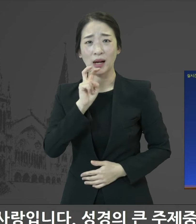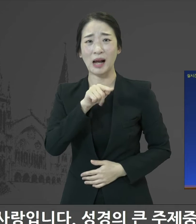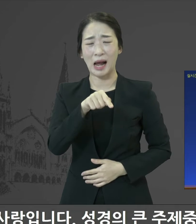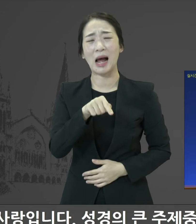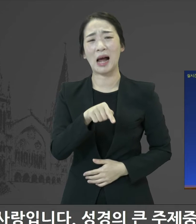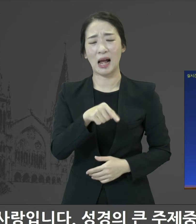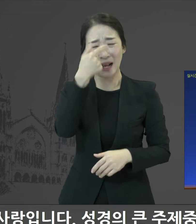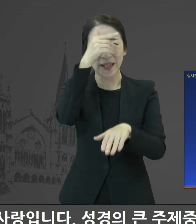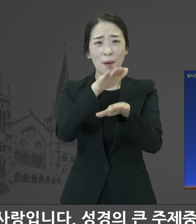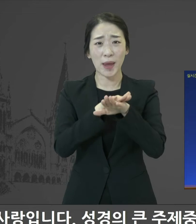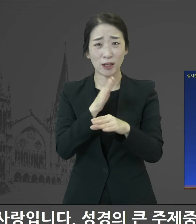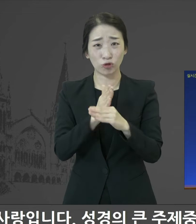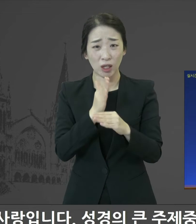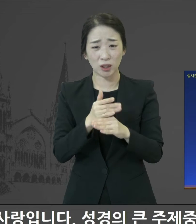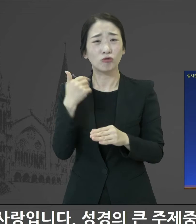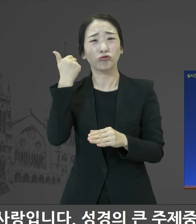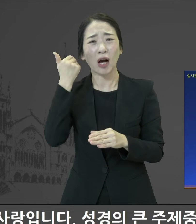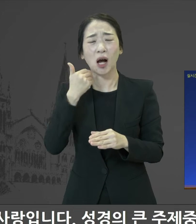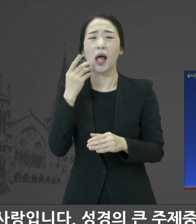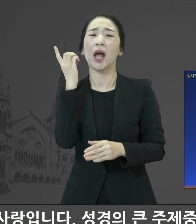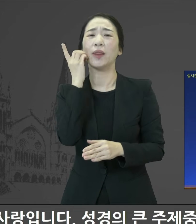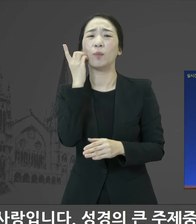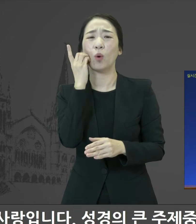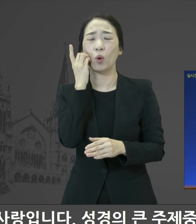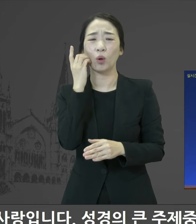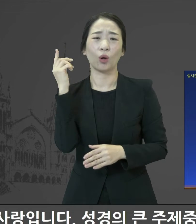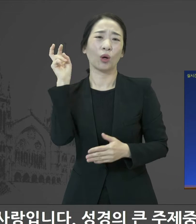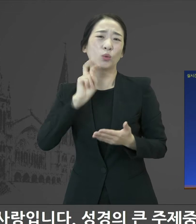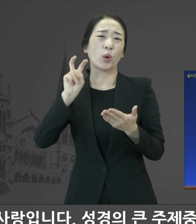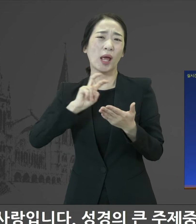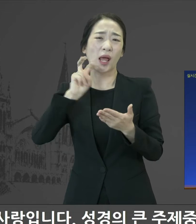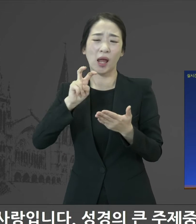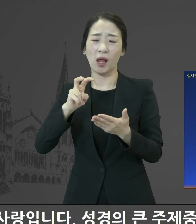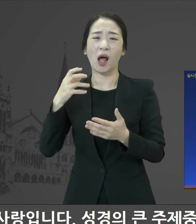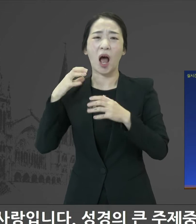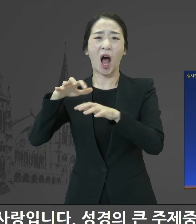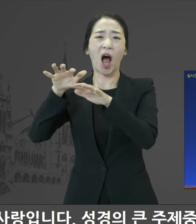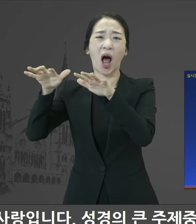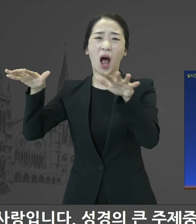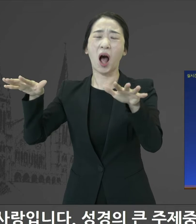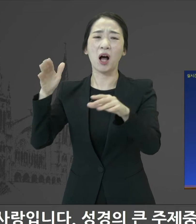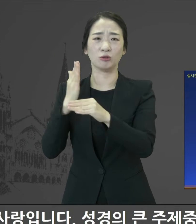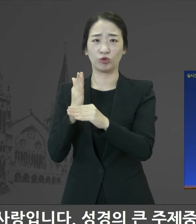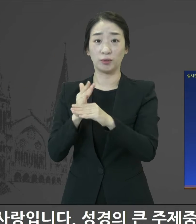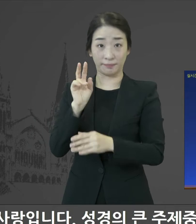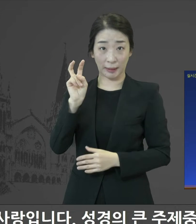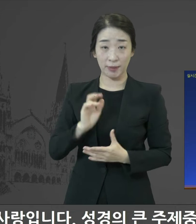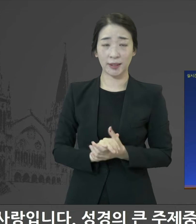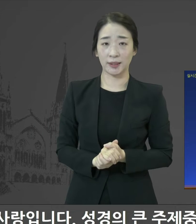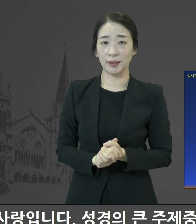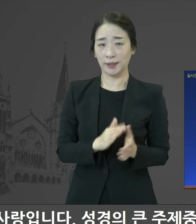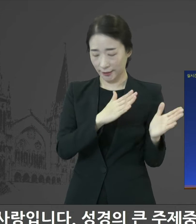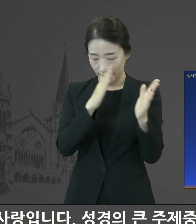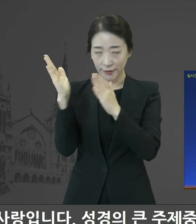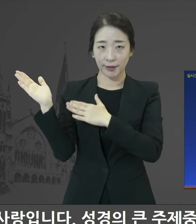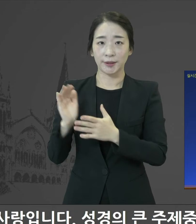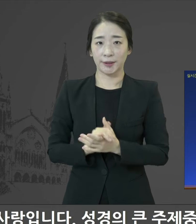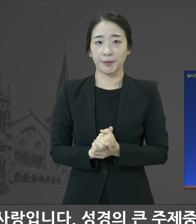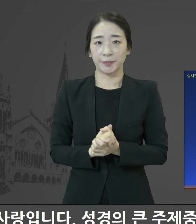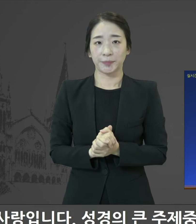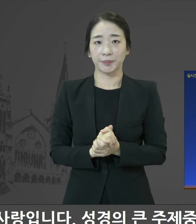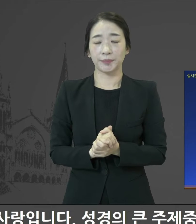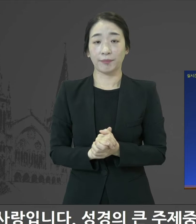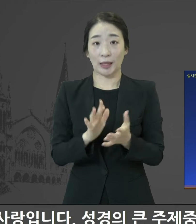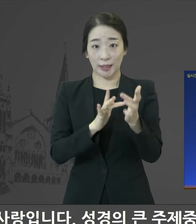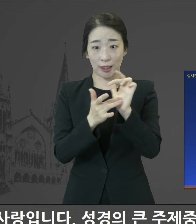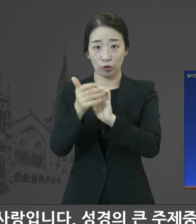조금 자제를 부탁드리겠습니다. 하나님의 놀라운 성품으로서의 이 사랑을 보여주고